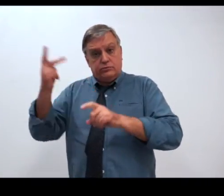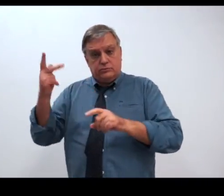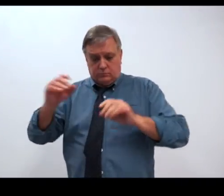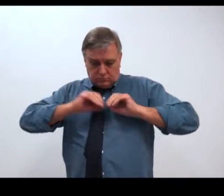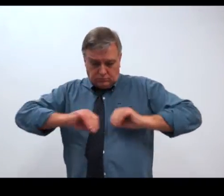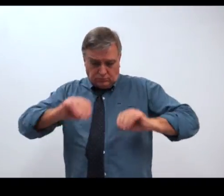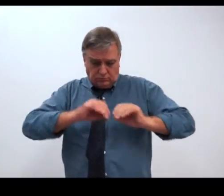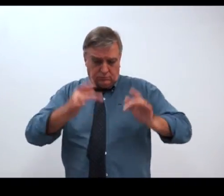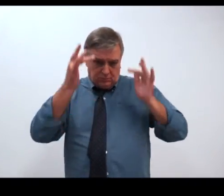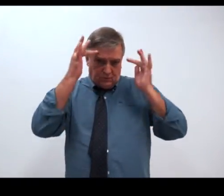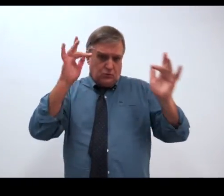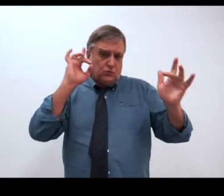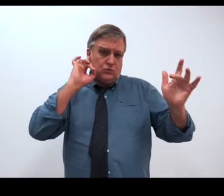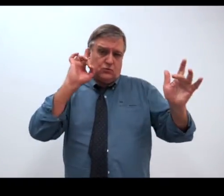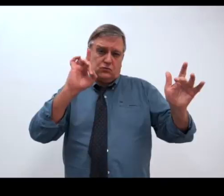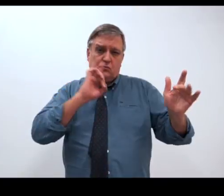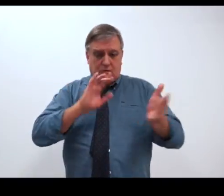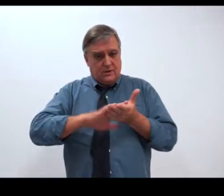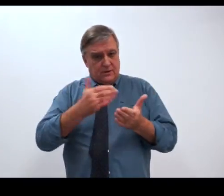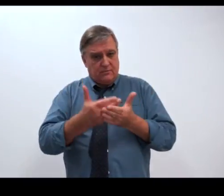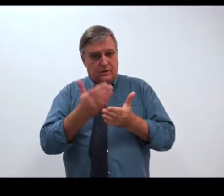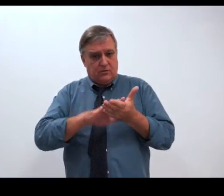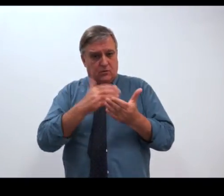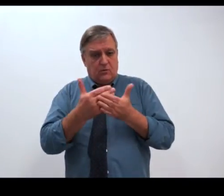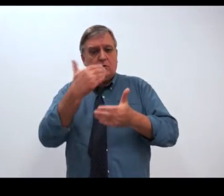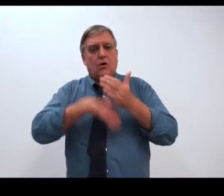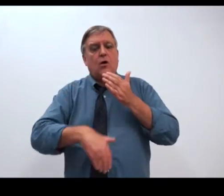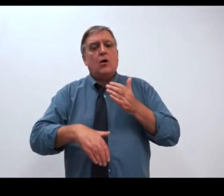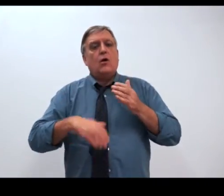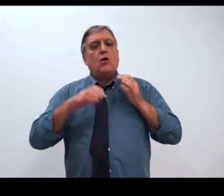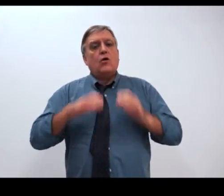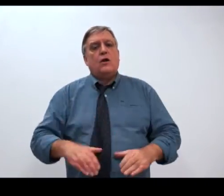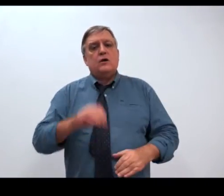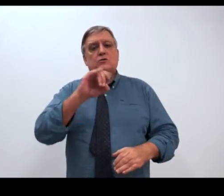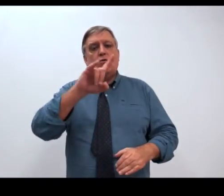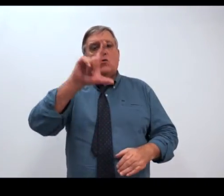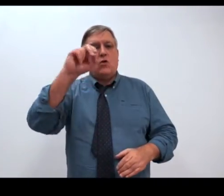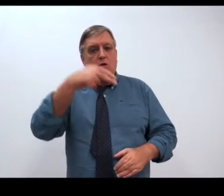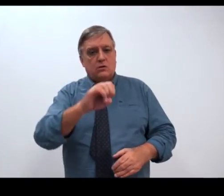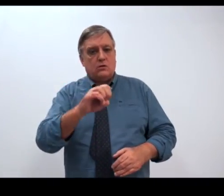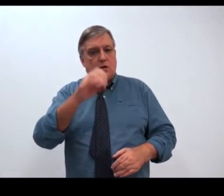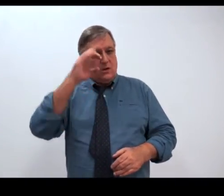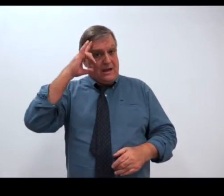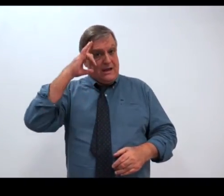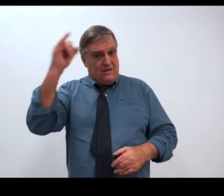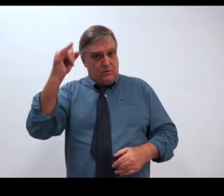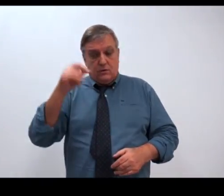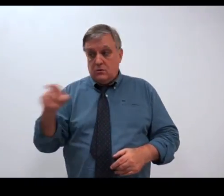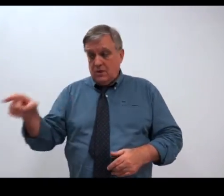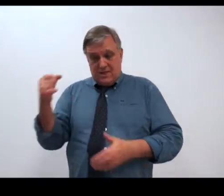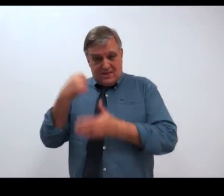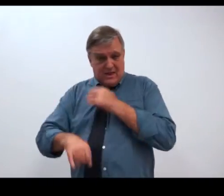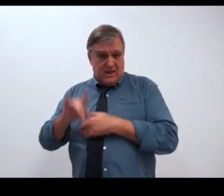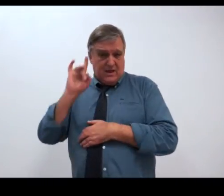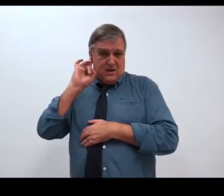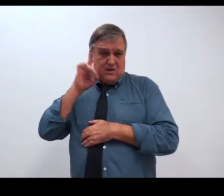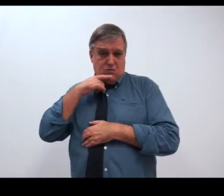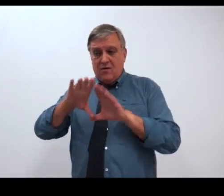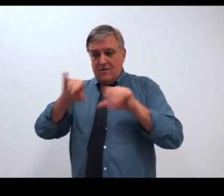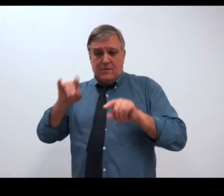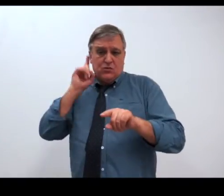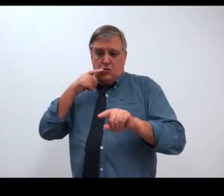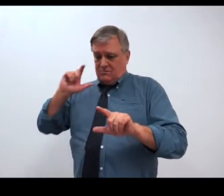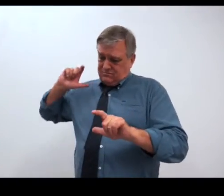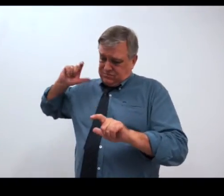Thomas Holcomb, dont j'ai fait la connaissance par des amis communs, enseigne depuis plus de 30 ans la culture sourde et l'interprétation à